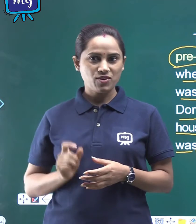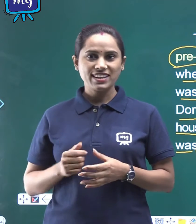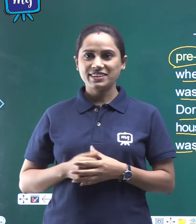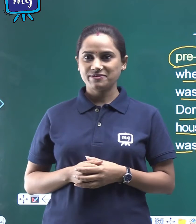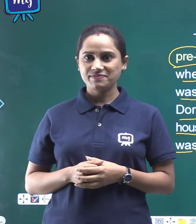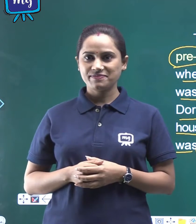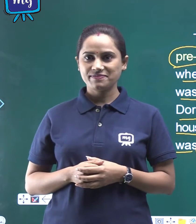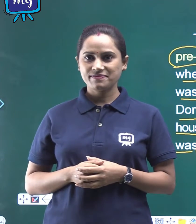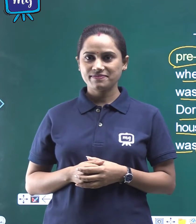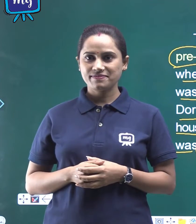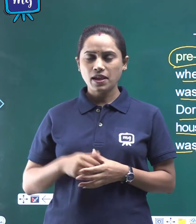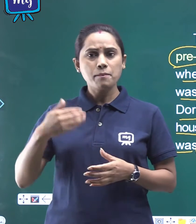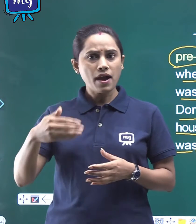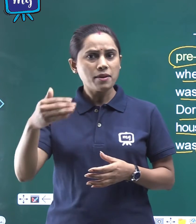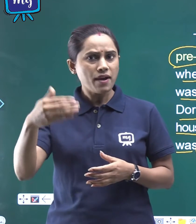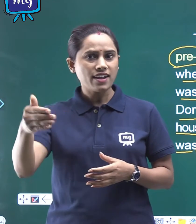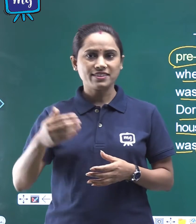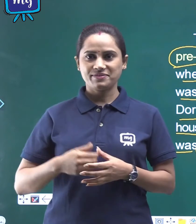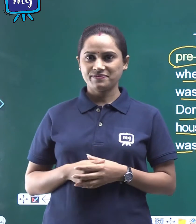फ्रीक्वेंटली बार बार,